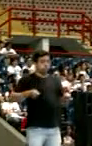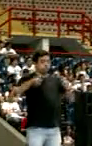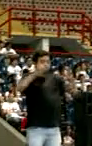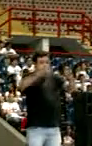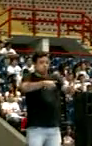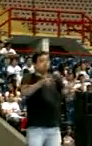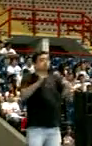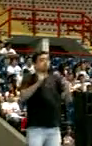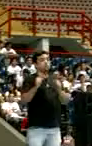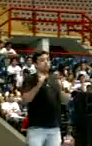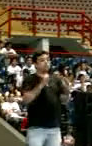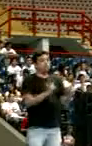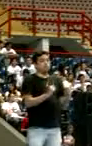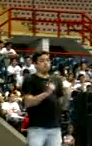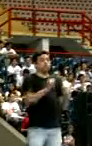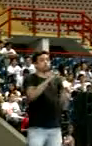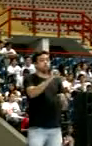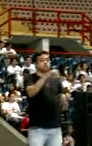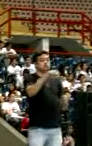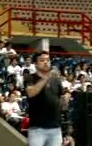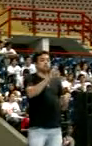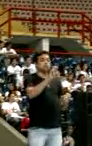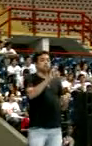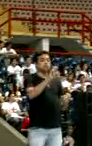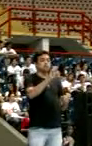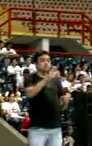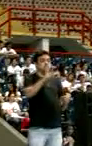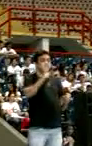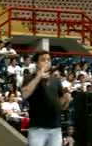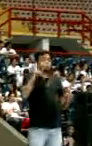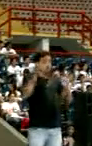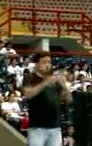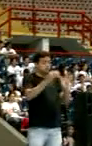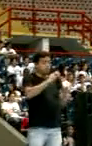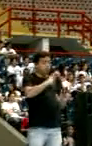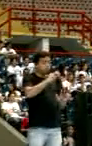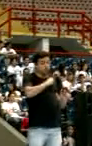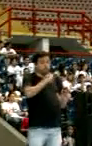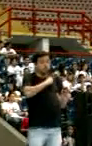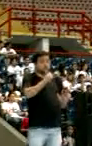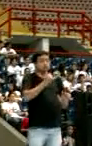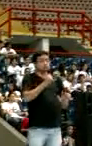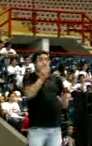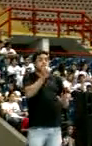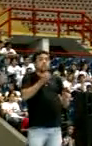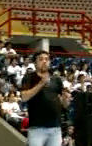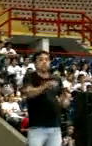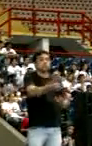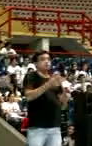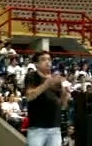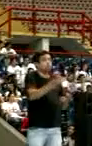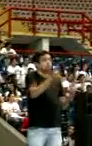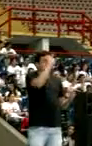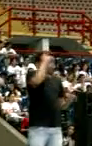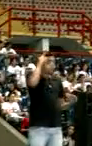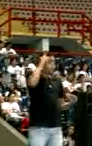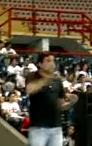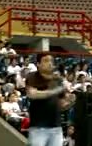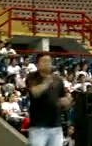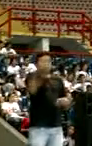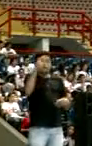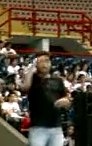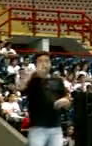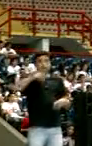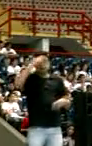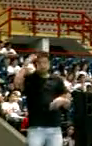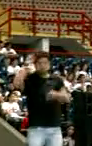a indulgência. Indulgência é o perdão de todos os pecados. Muita gente foi achando que matando